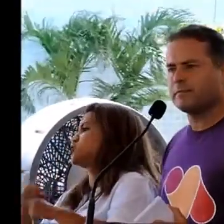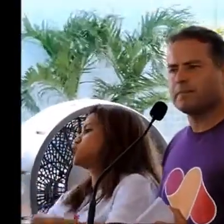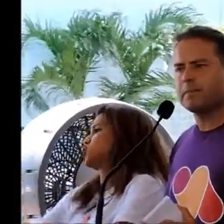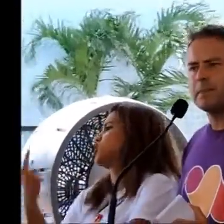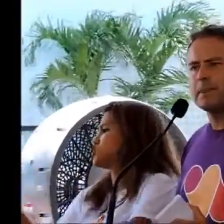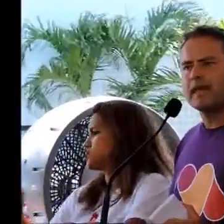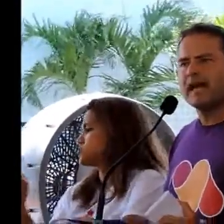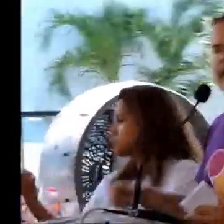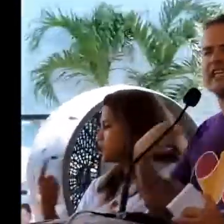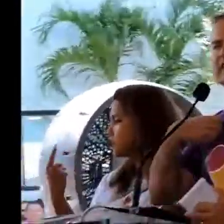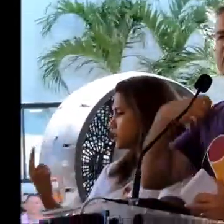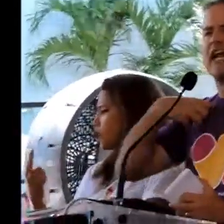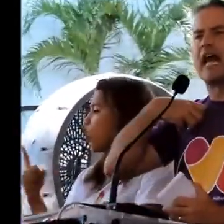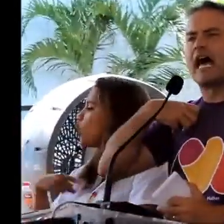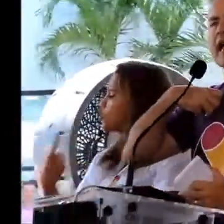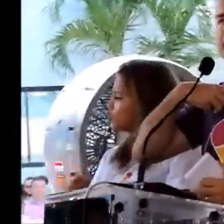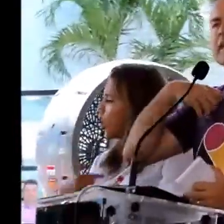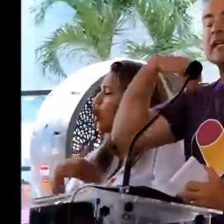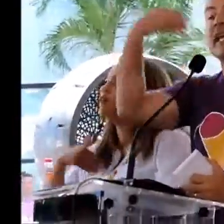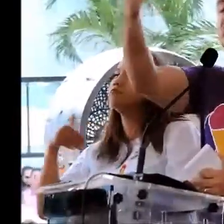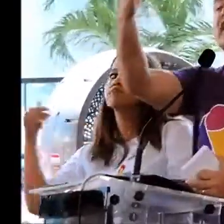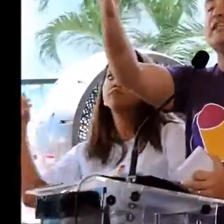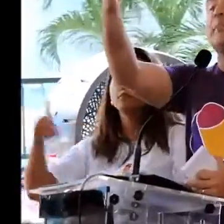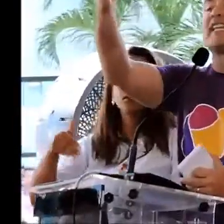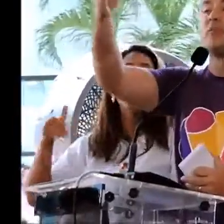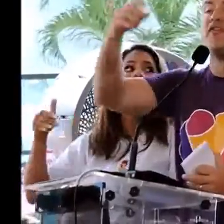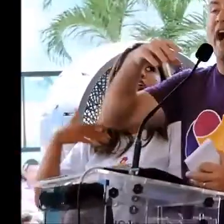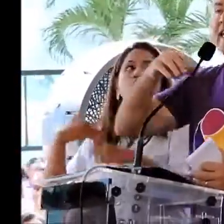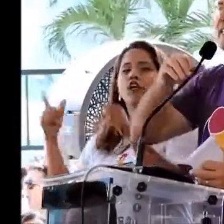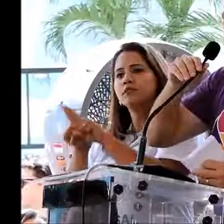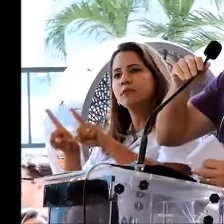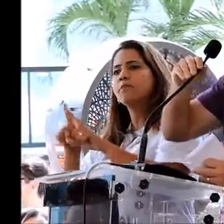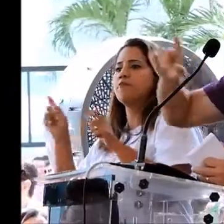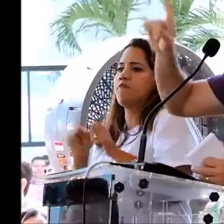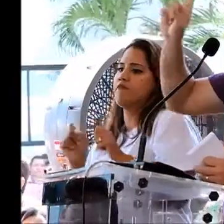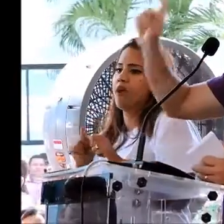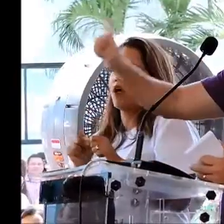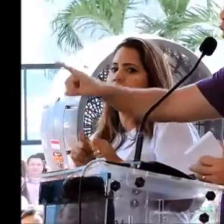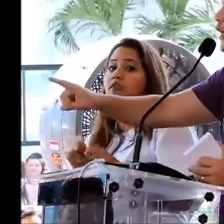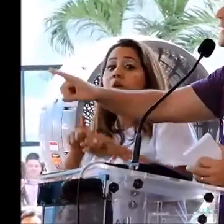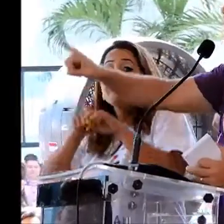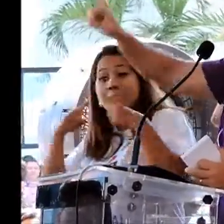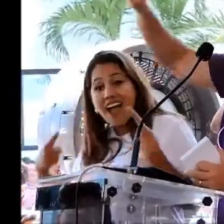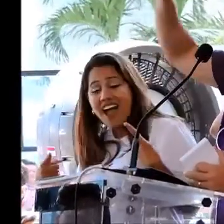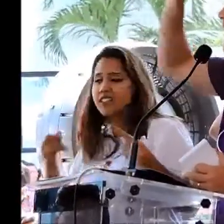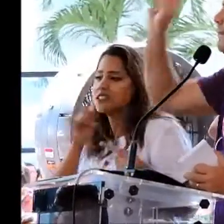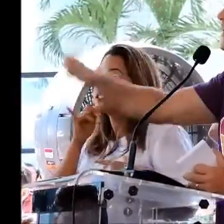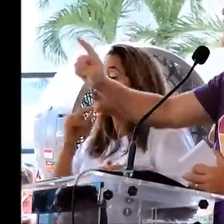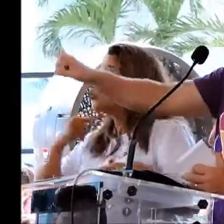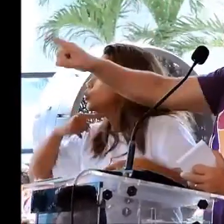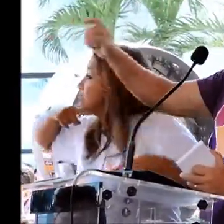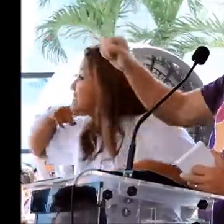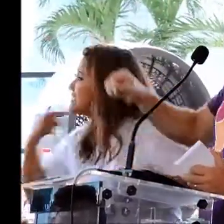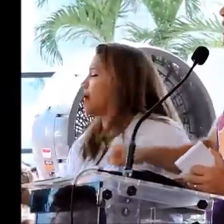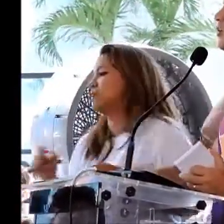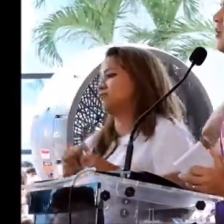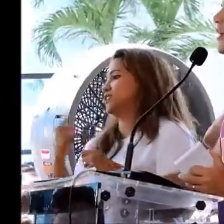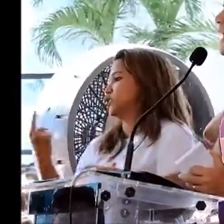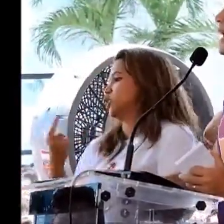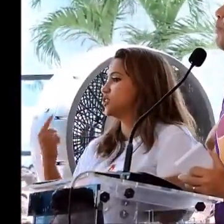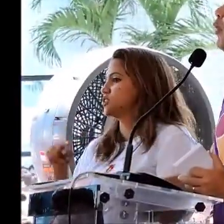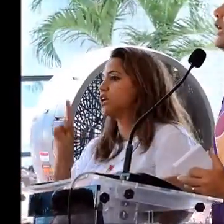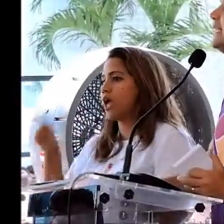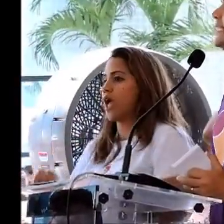sozinho. A gente vai lá e a gente mesmo faz. Mas uma coisa que não dá para fazer